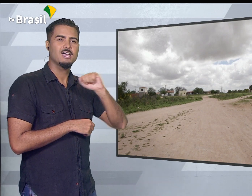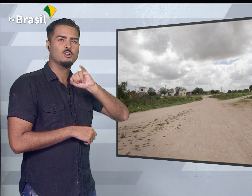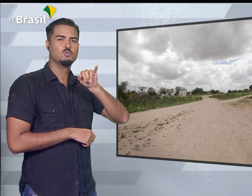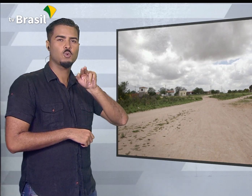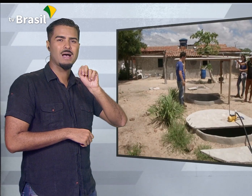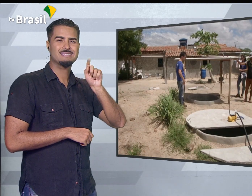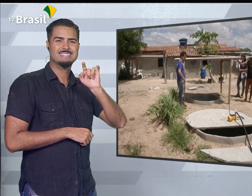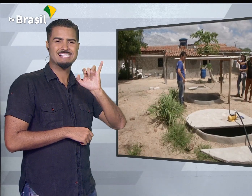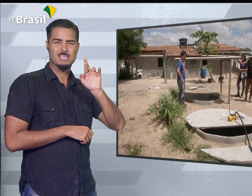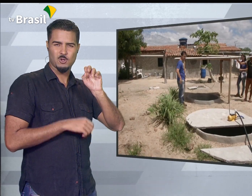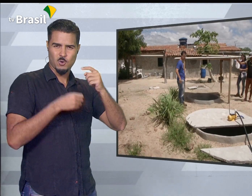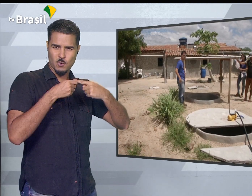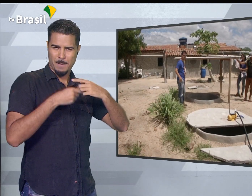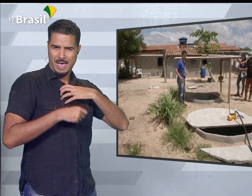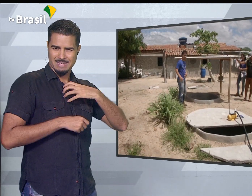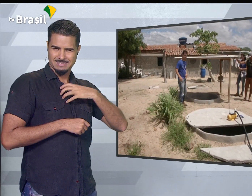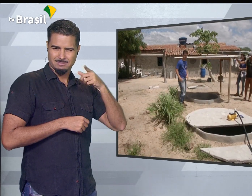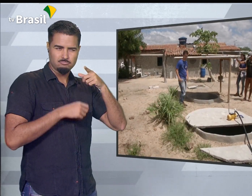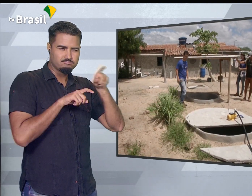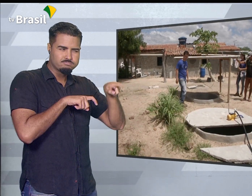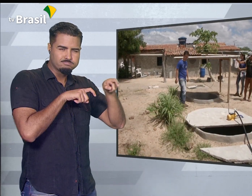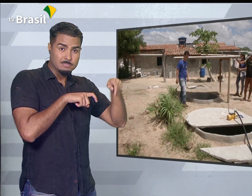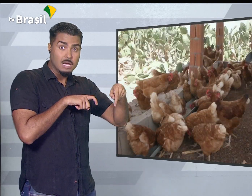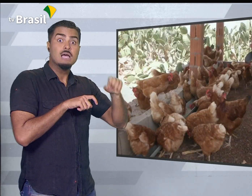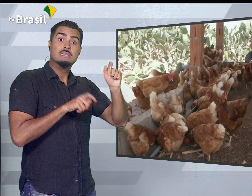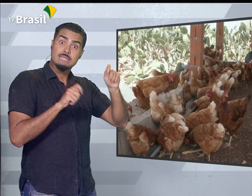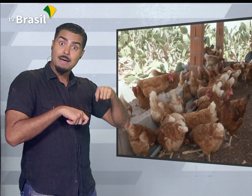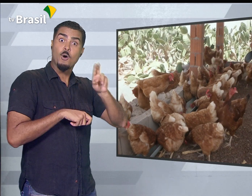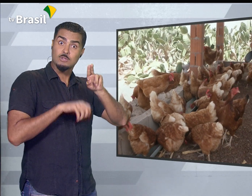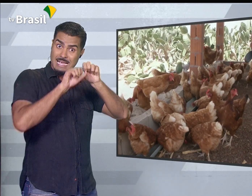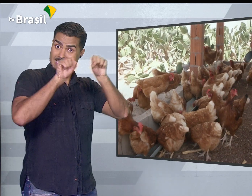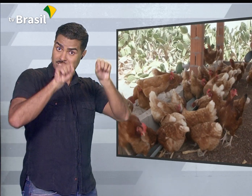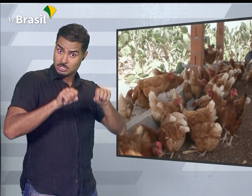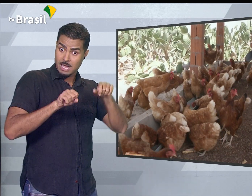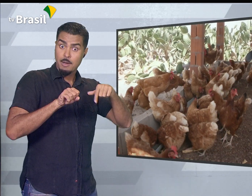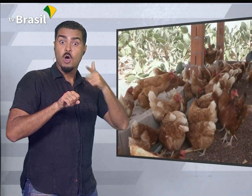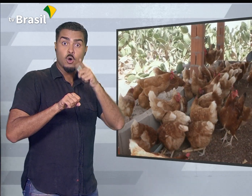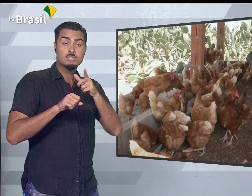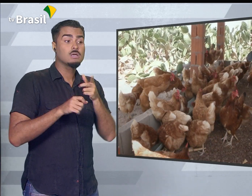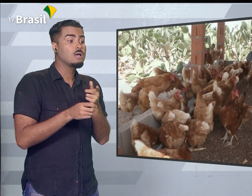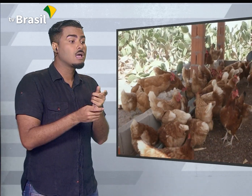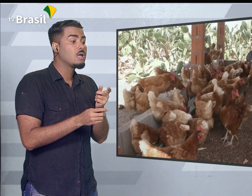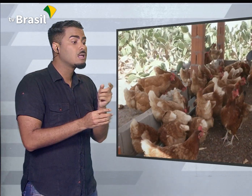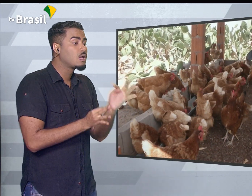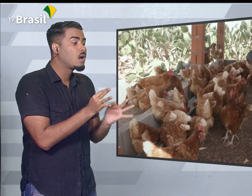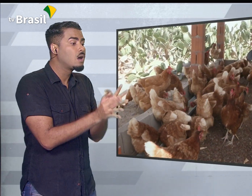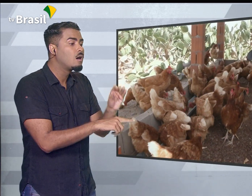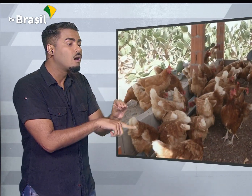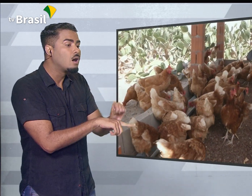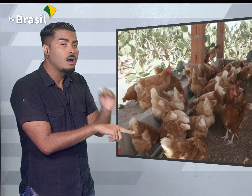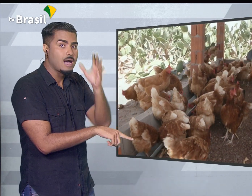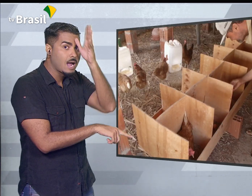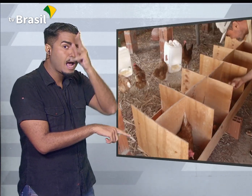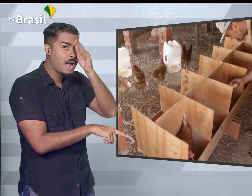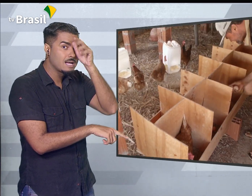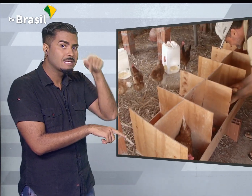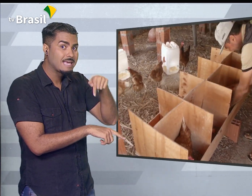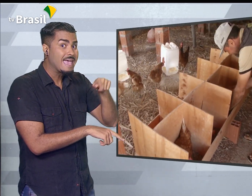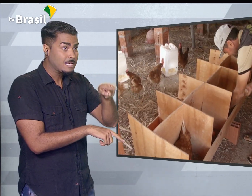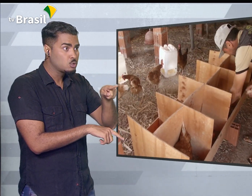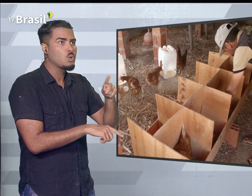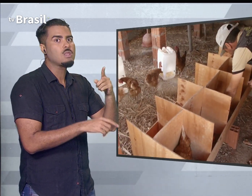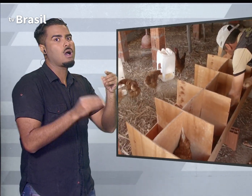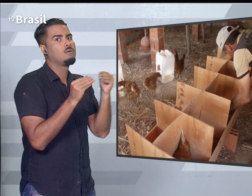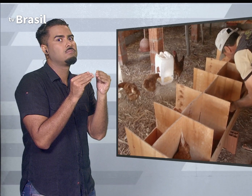semiárido baiano, também utiliza o sistema de reuso da água para manter a criação de galinhas, atividade que aumenta a